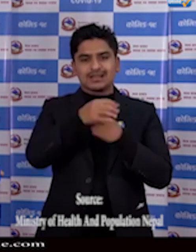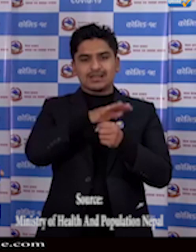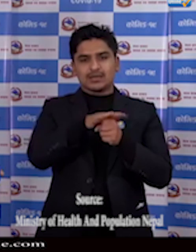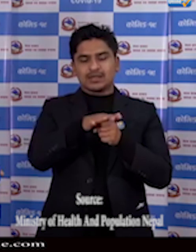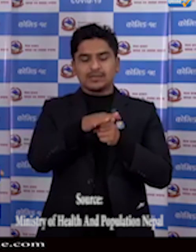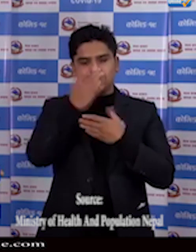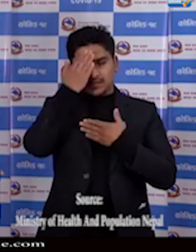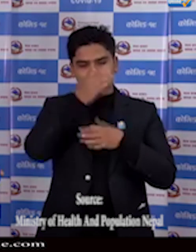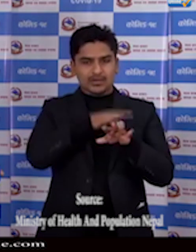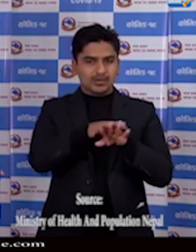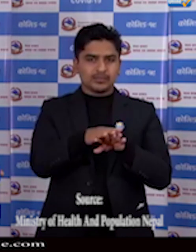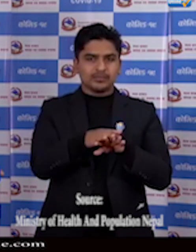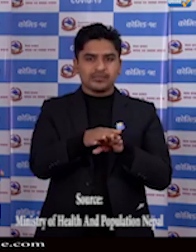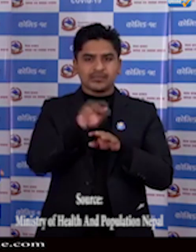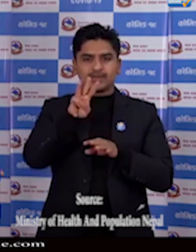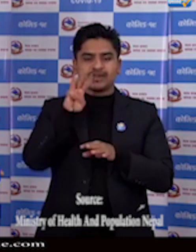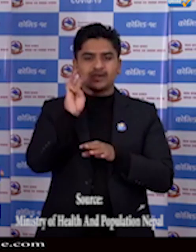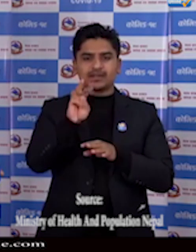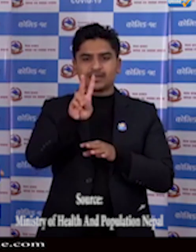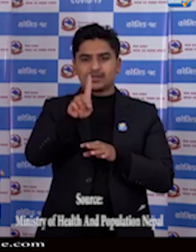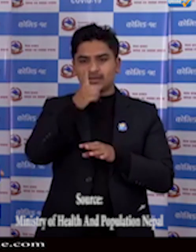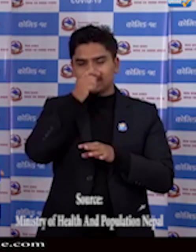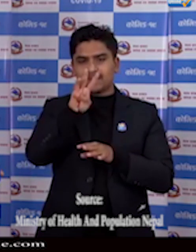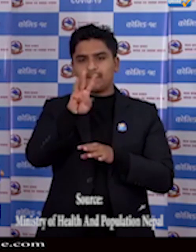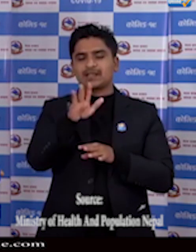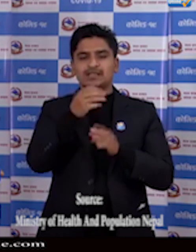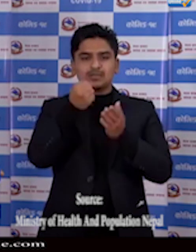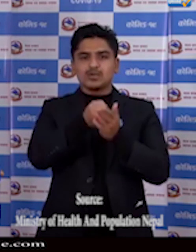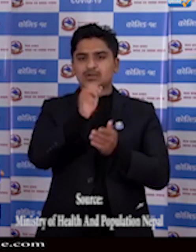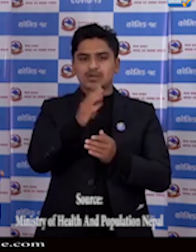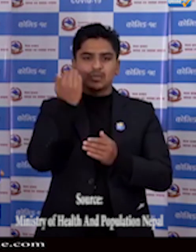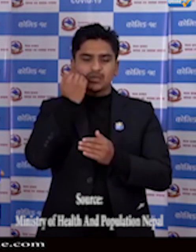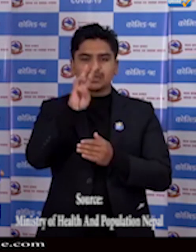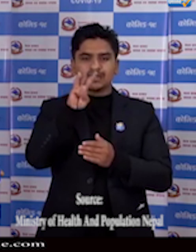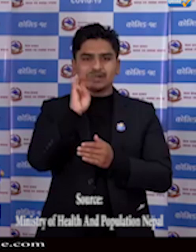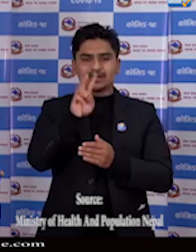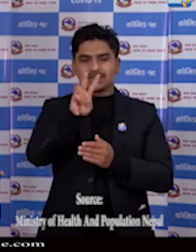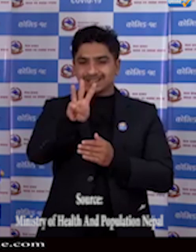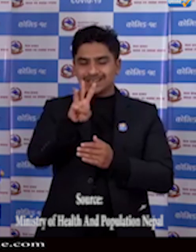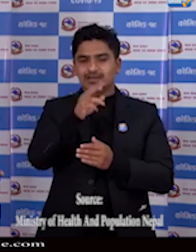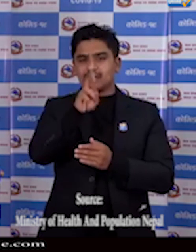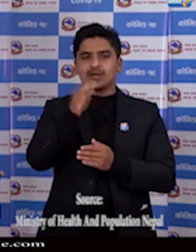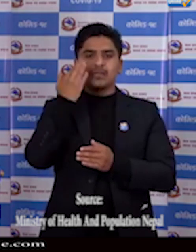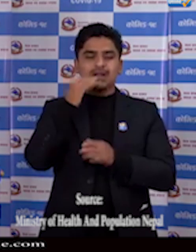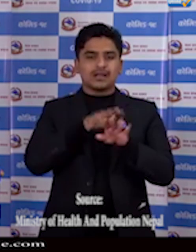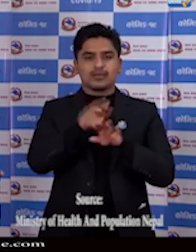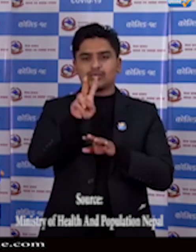देशभरका सङ्क्रमितहरूको कुल सङ्ख्या 3235 पुगेको छ। पुरुषहरू 3003 जना र